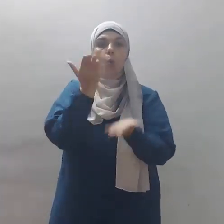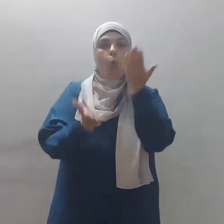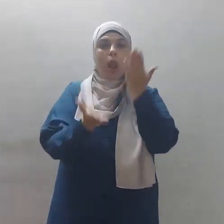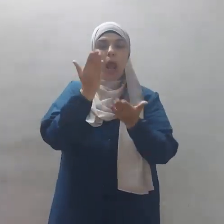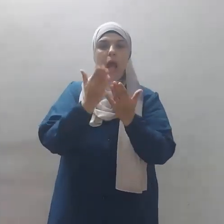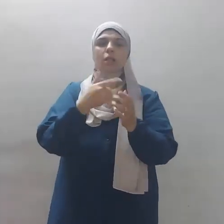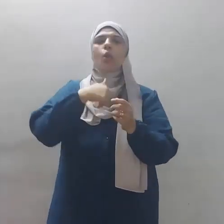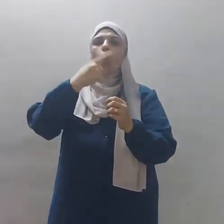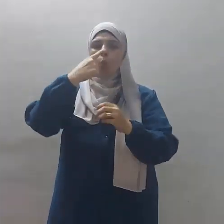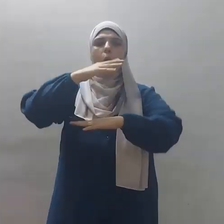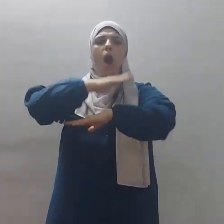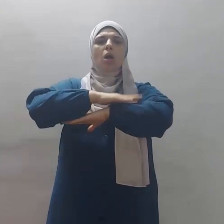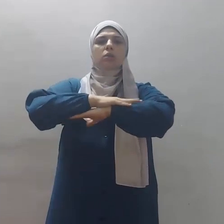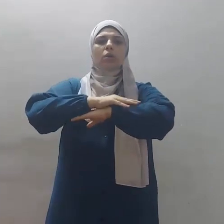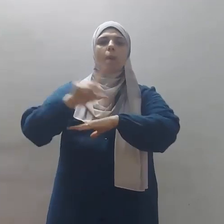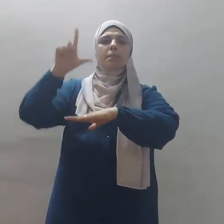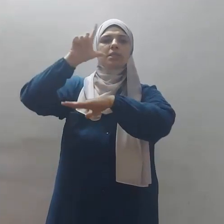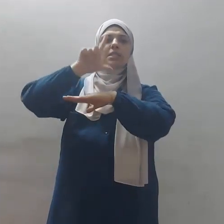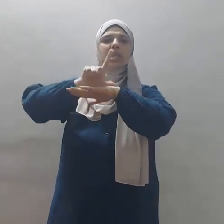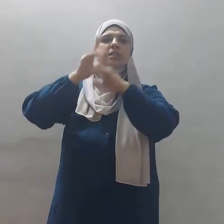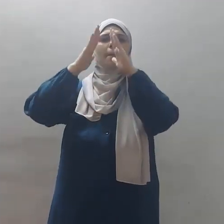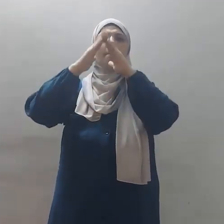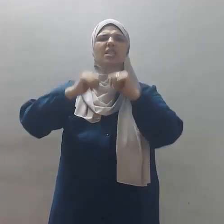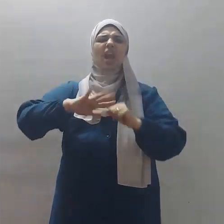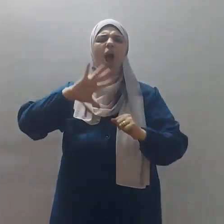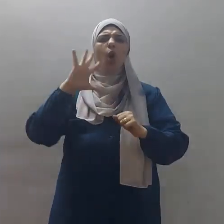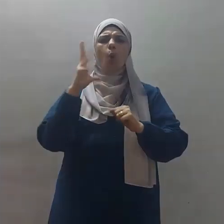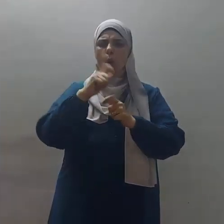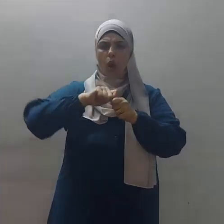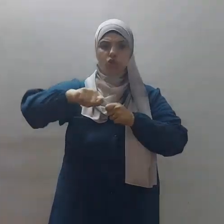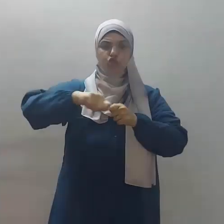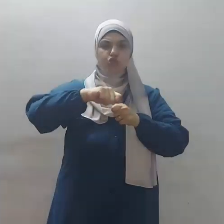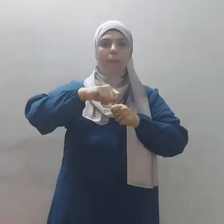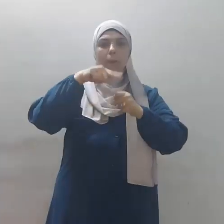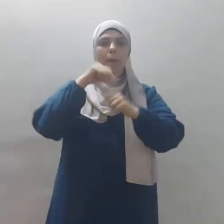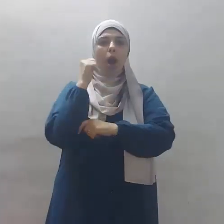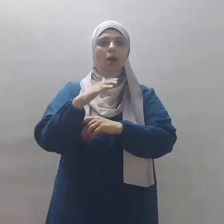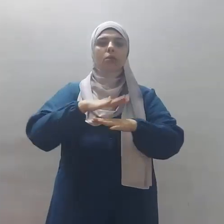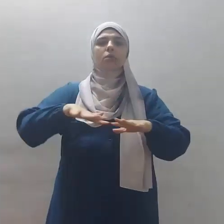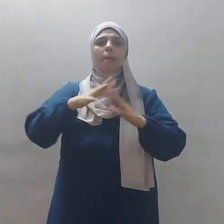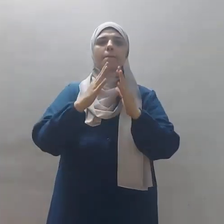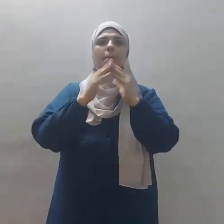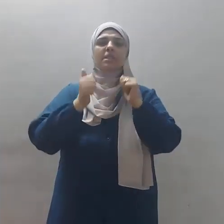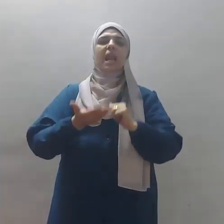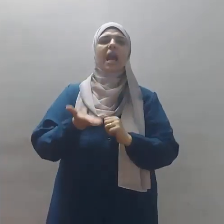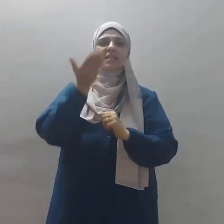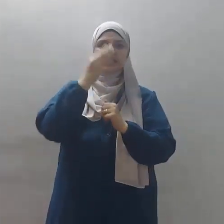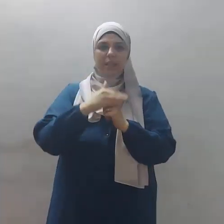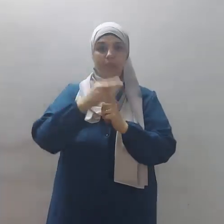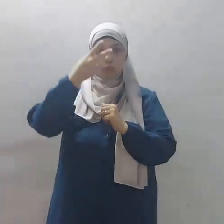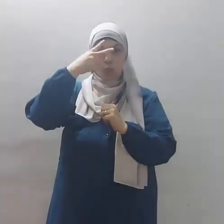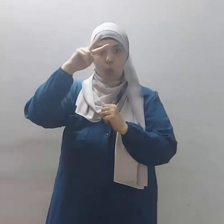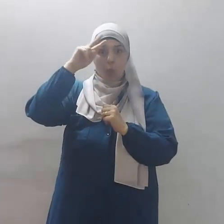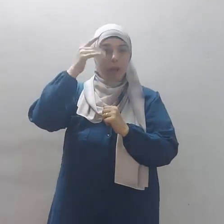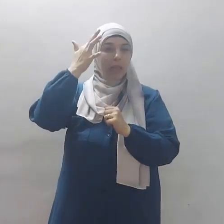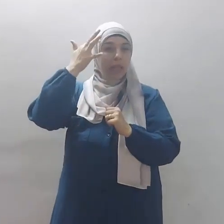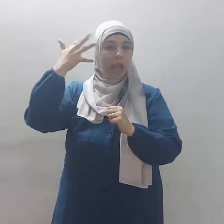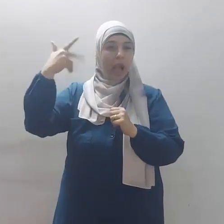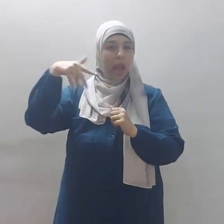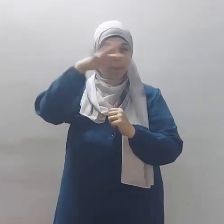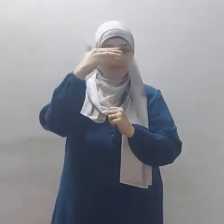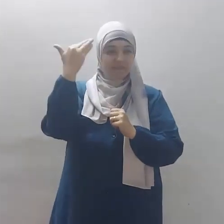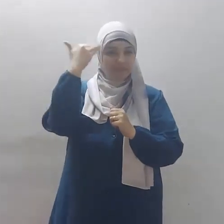واحترام السياده المصريه على كل شبر من ارض مصر العزيزه فمن يحلم بموطئ